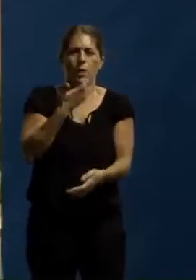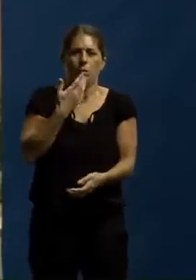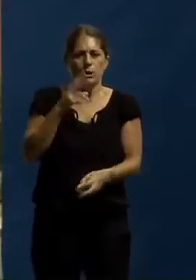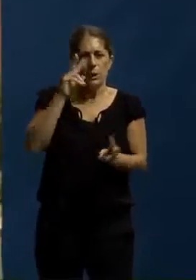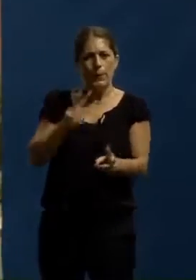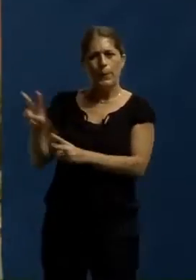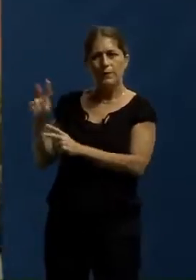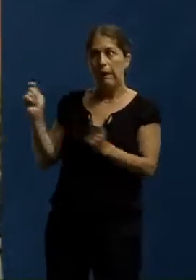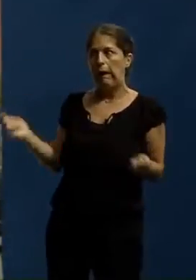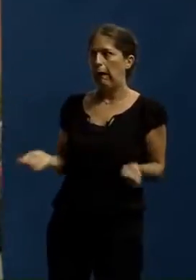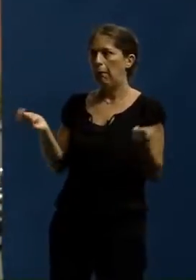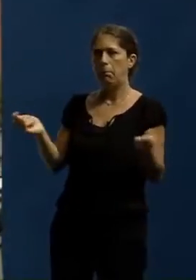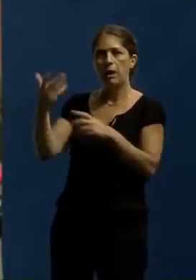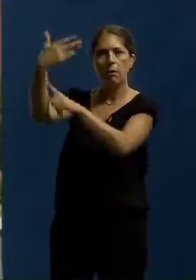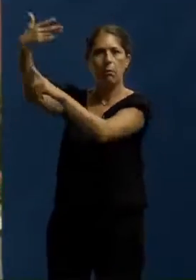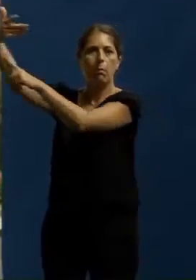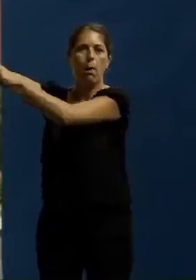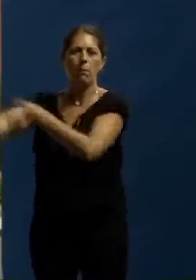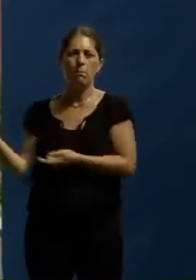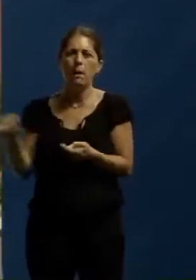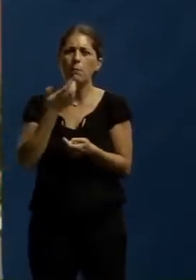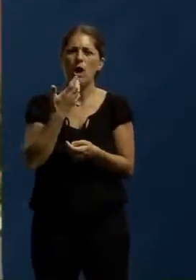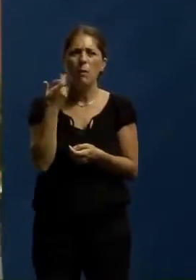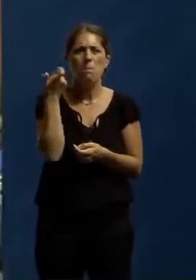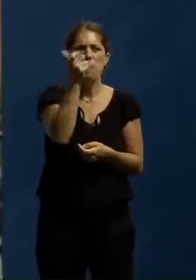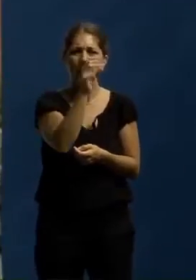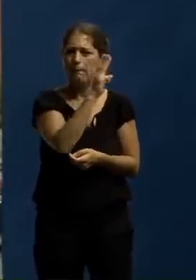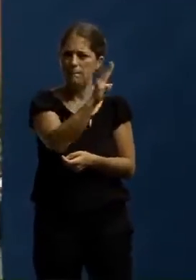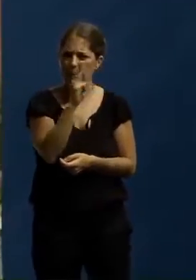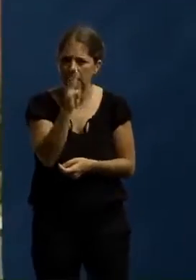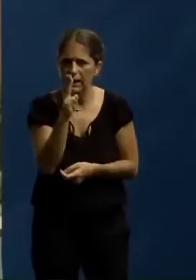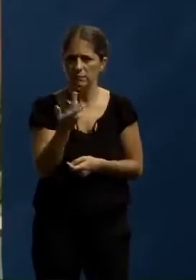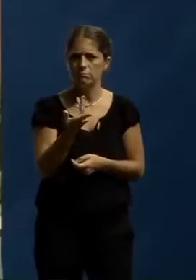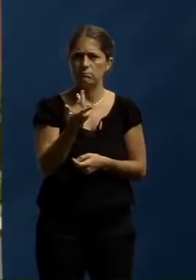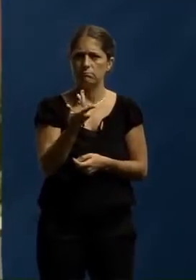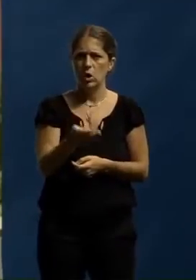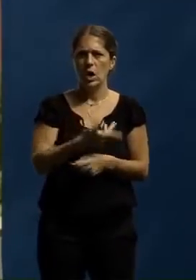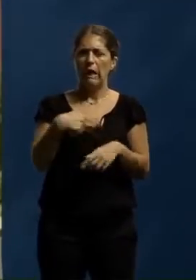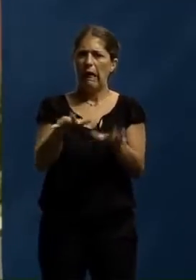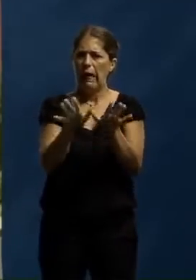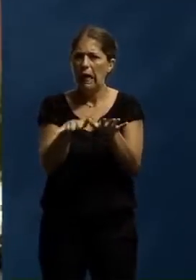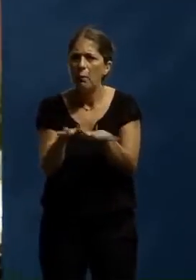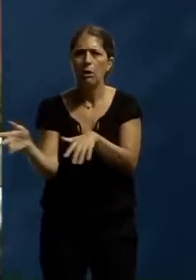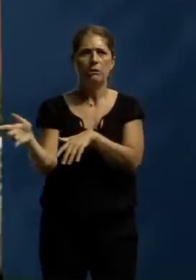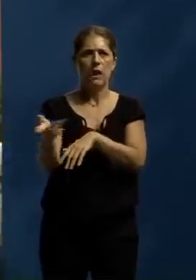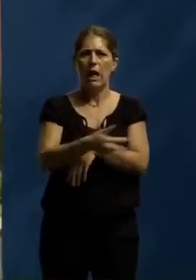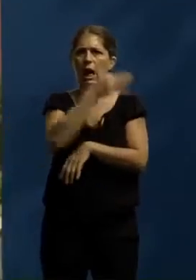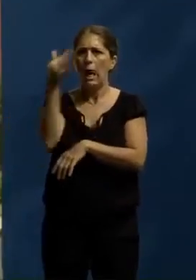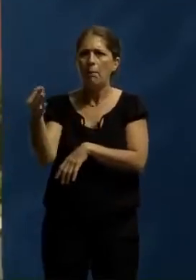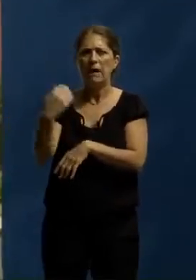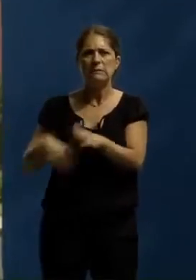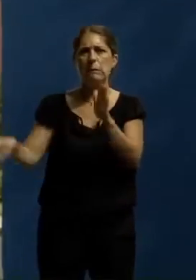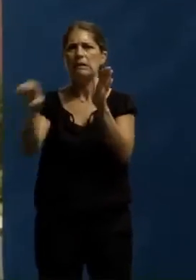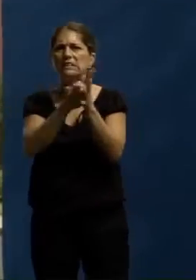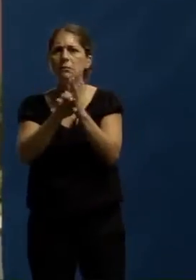na campaña que hai por aí colgada, non aparece nin a palabra Partido Popular, nin a gaivota, nin o símbolo por